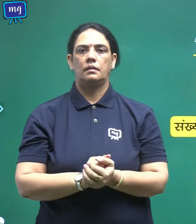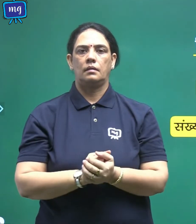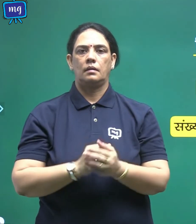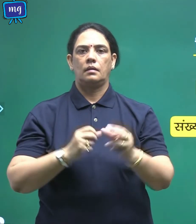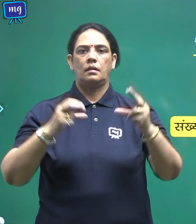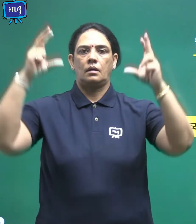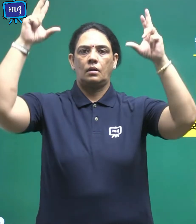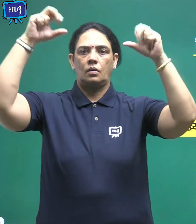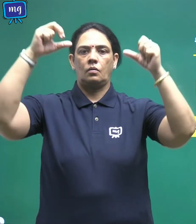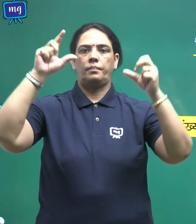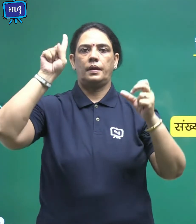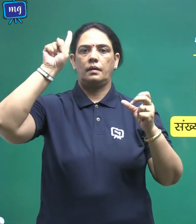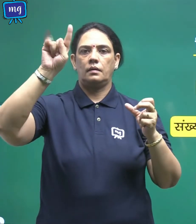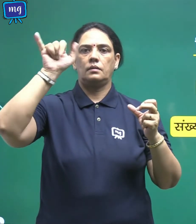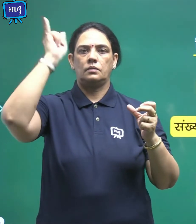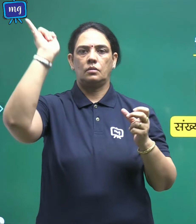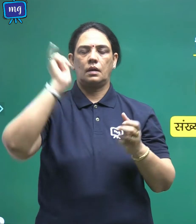अध्याय 16